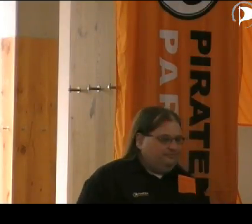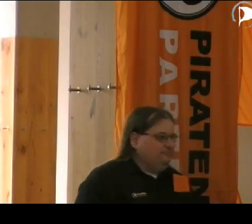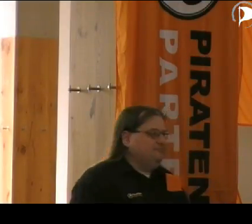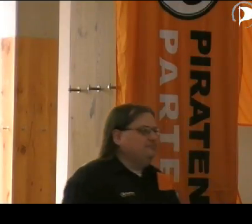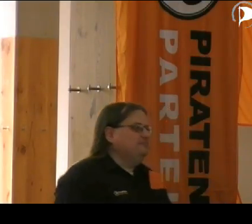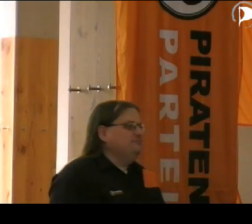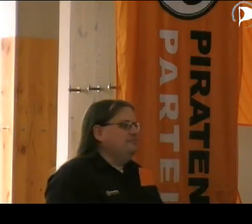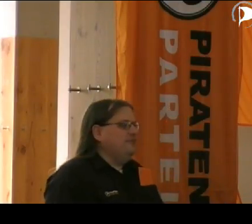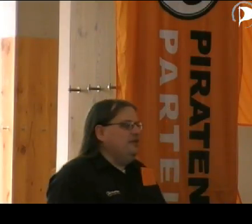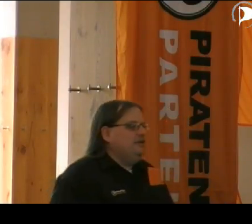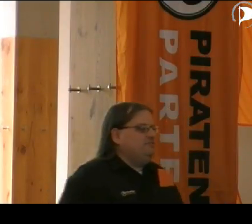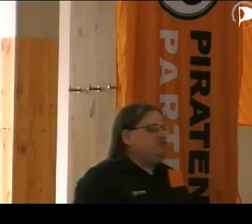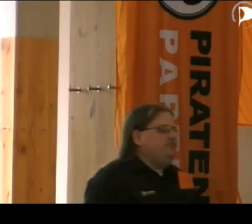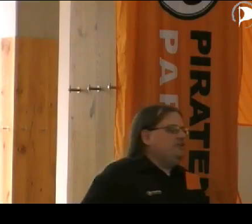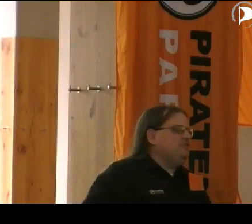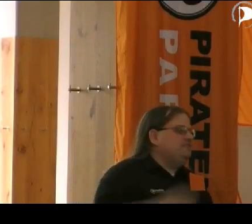der zum besten